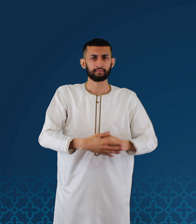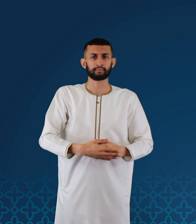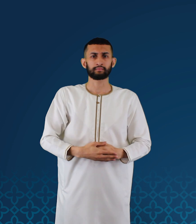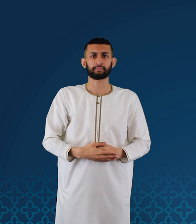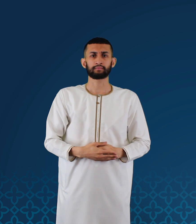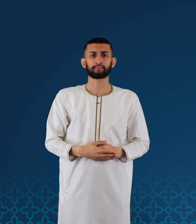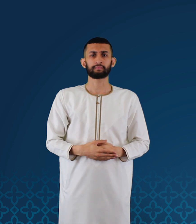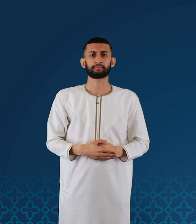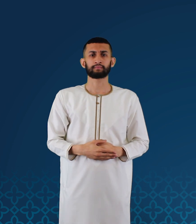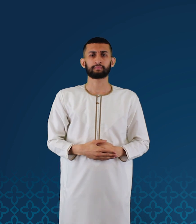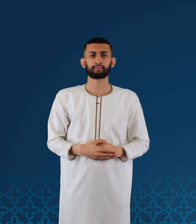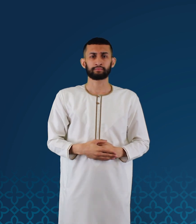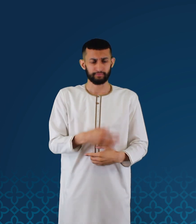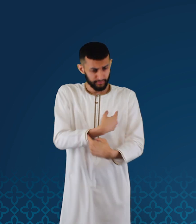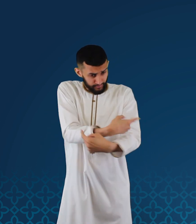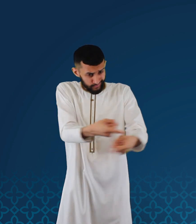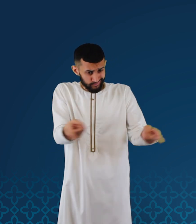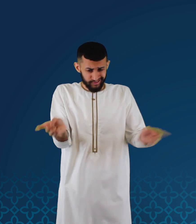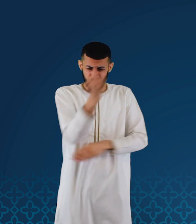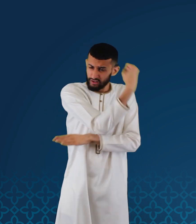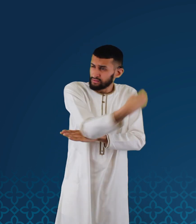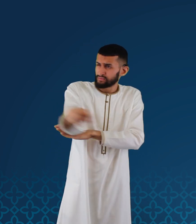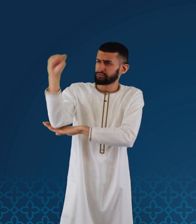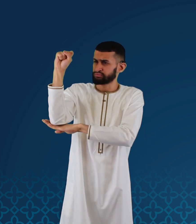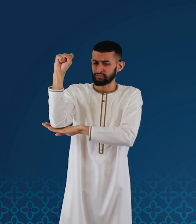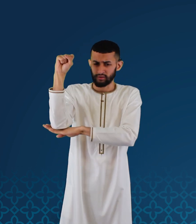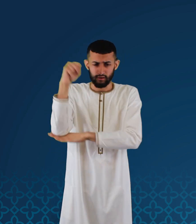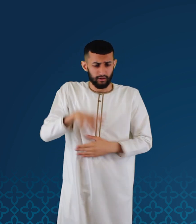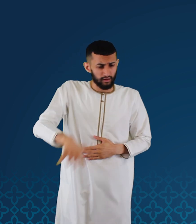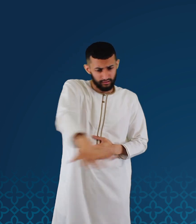الأوتاد الذين طغوا في